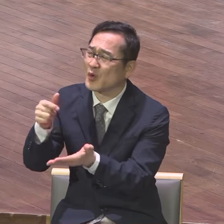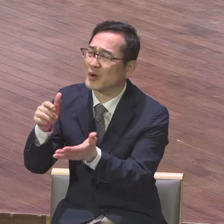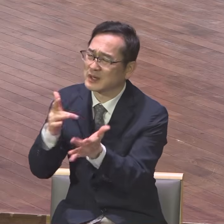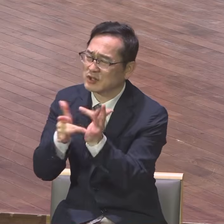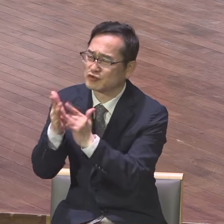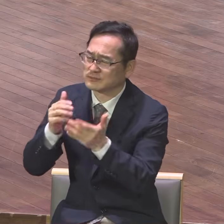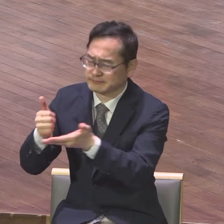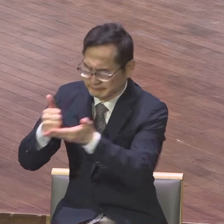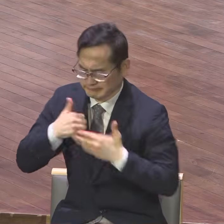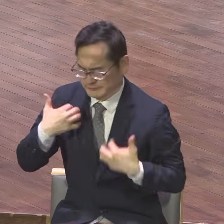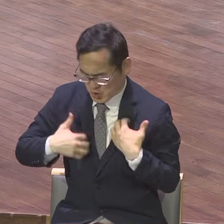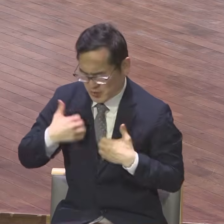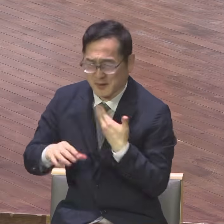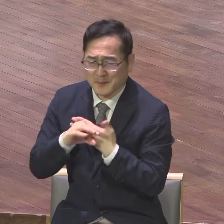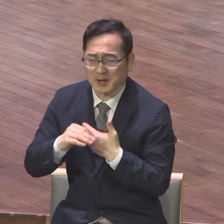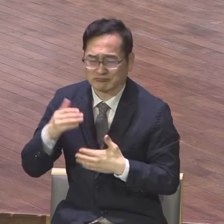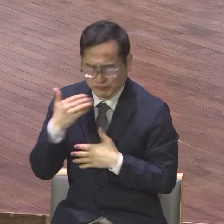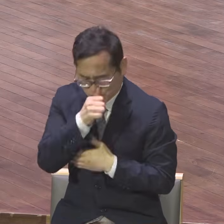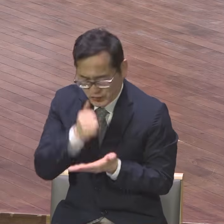수가 있다.